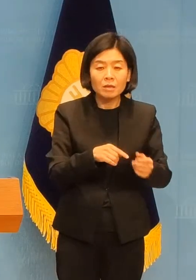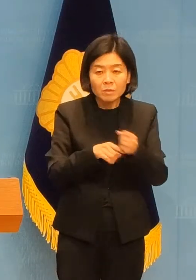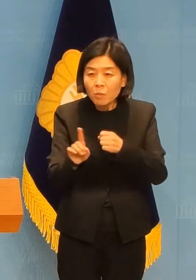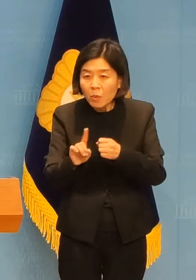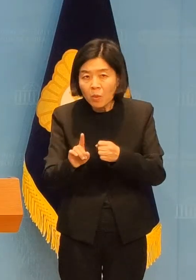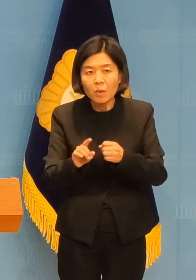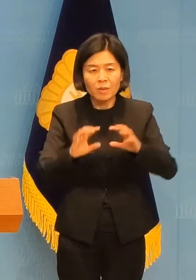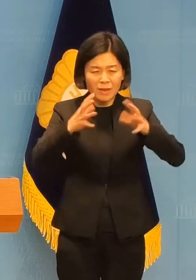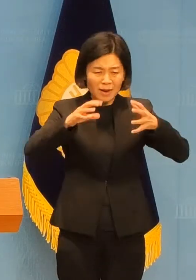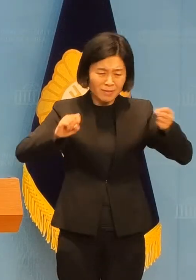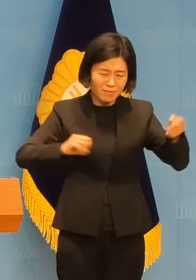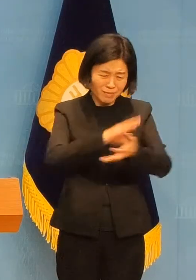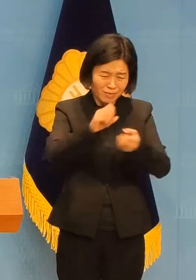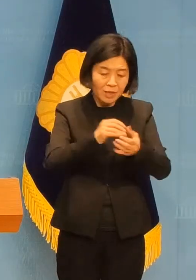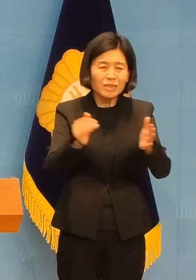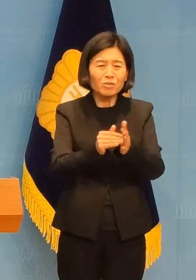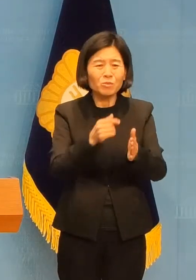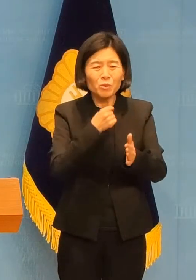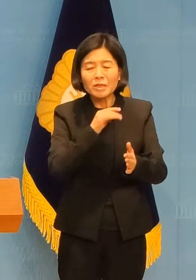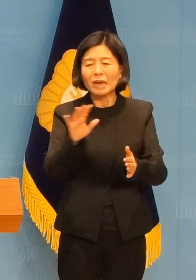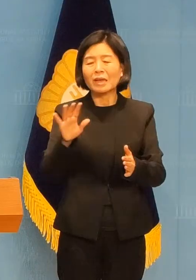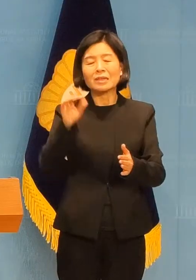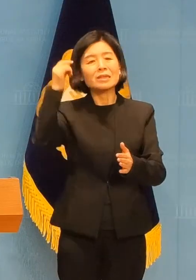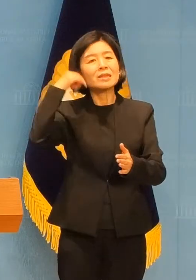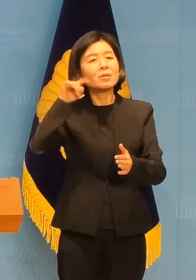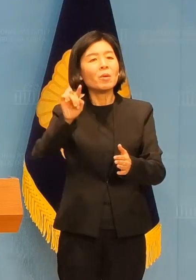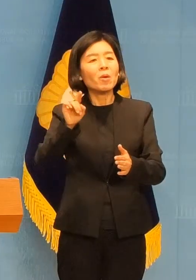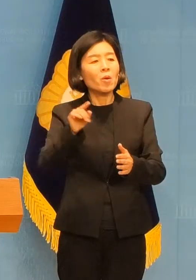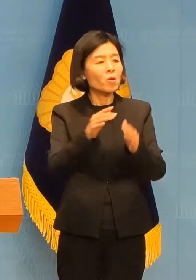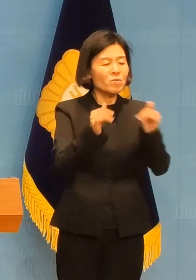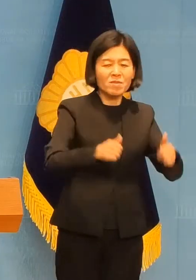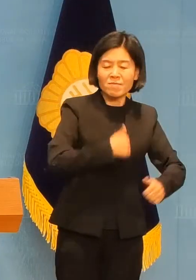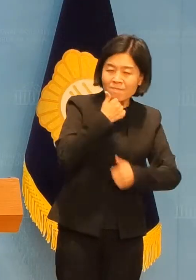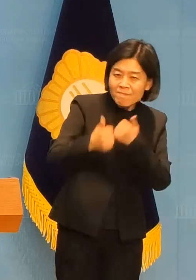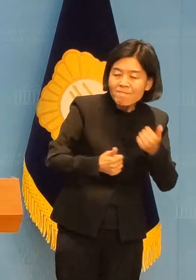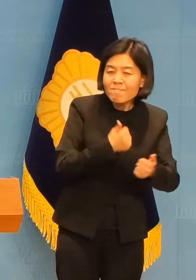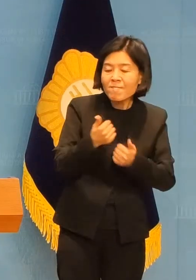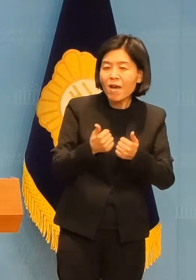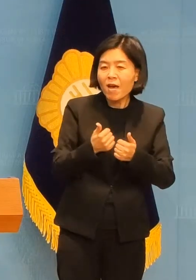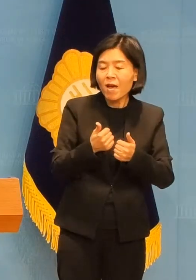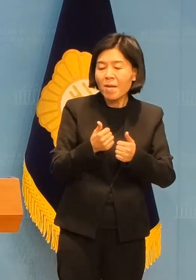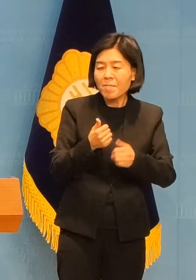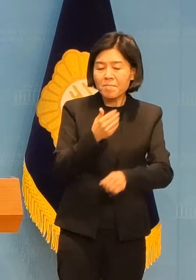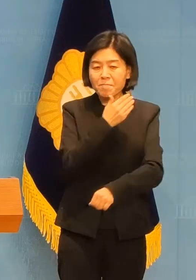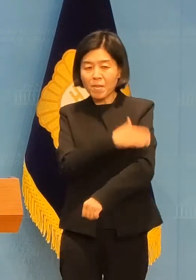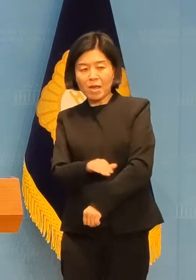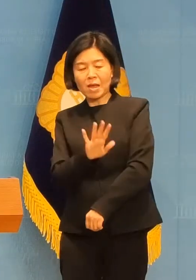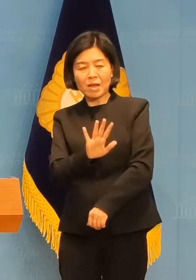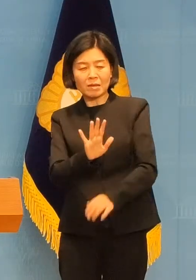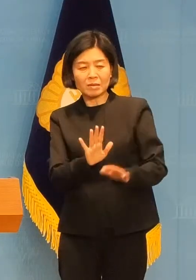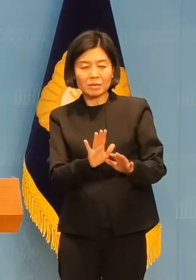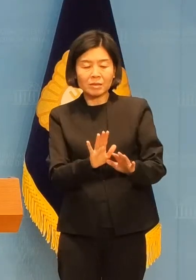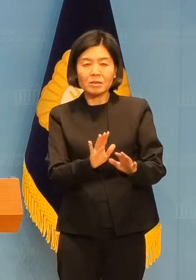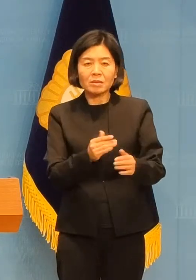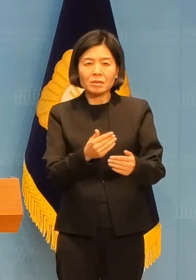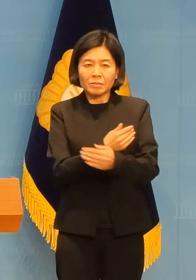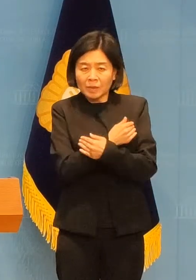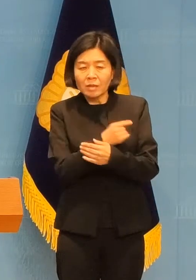부족한 사법부가 국민적 분노와 시대적 요구를 외면한 채 형식 논리에 갇힌 판단을 내린